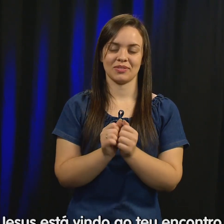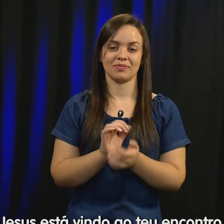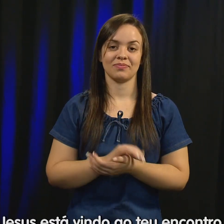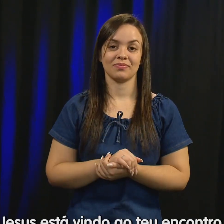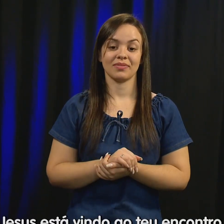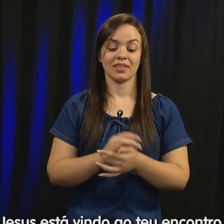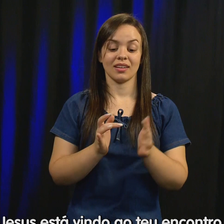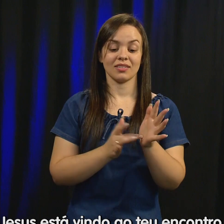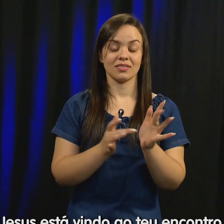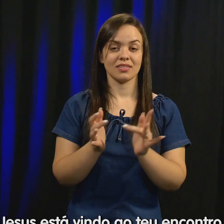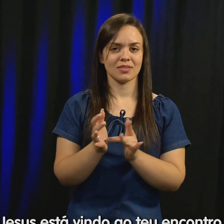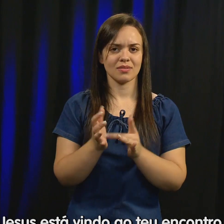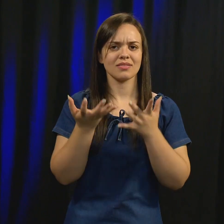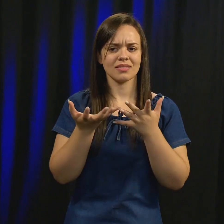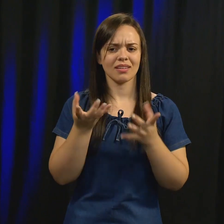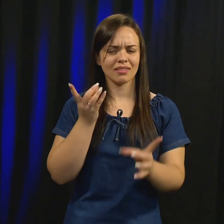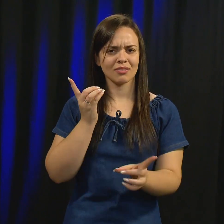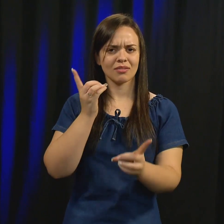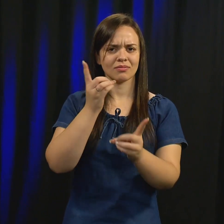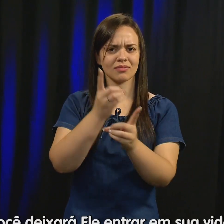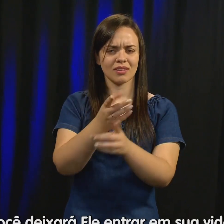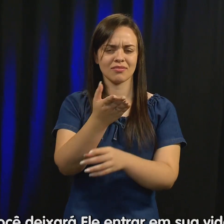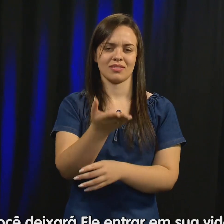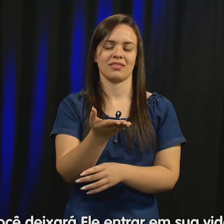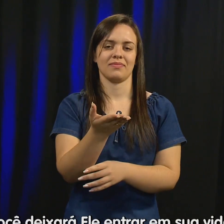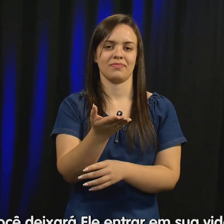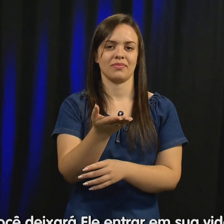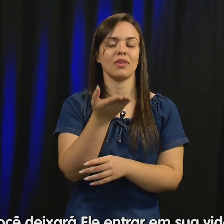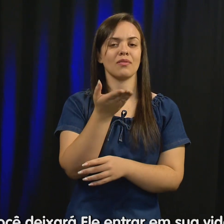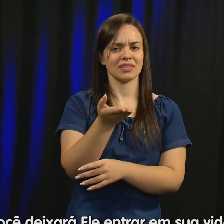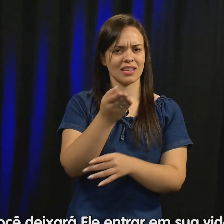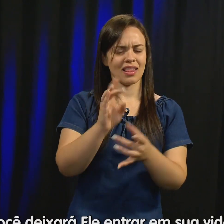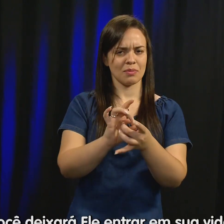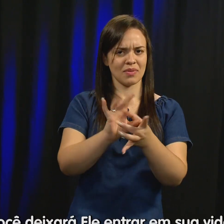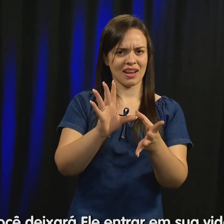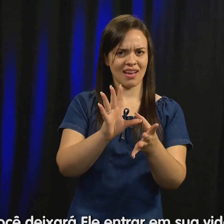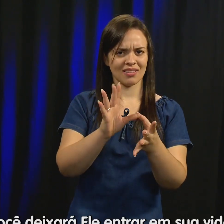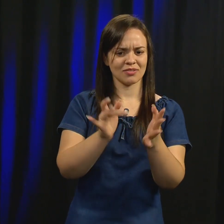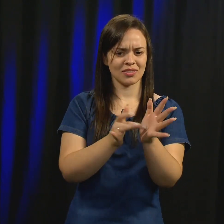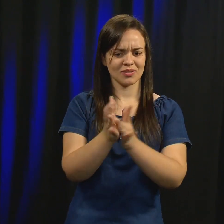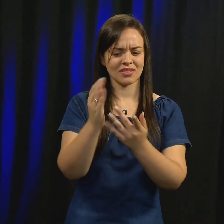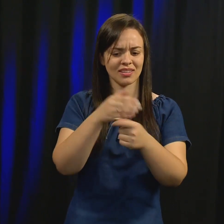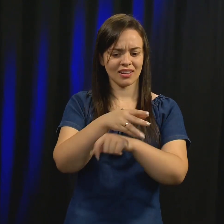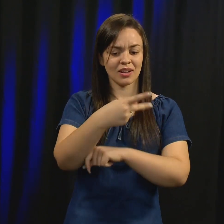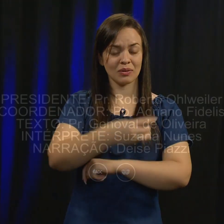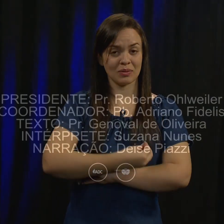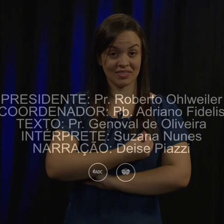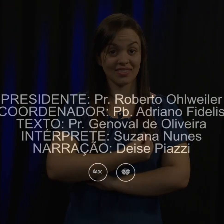Jesus está vindo ao teu encontro. Você deixará ele entrar em sua vida?